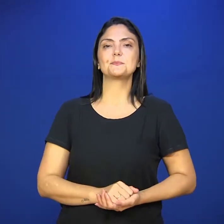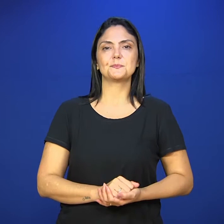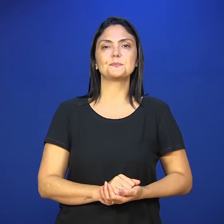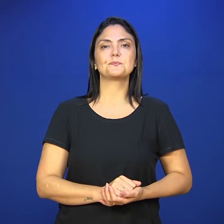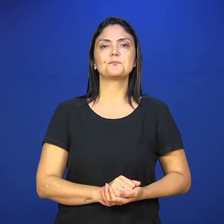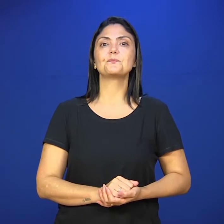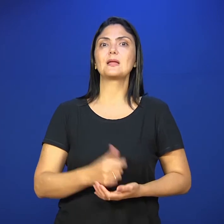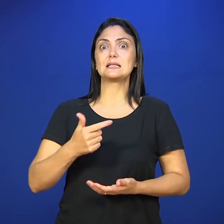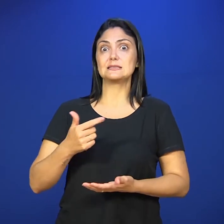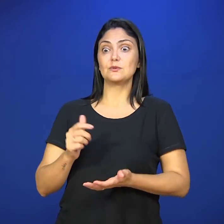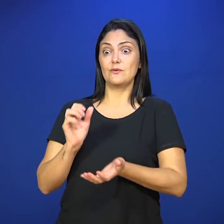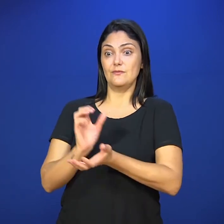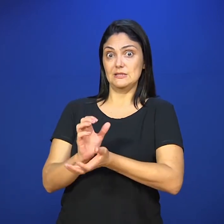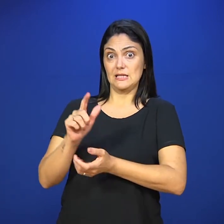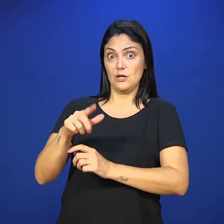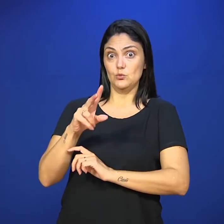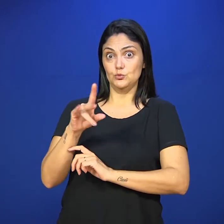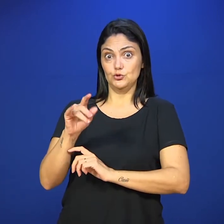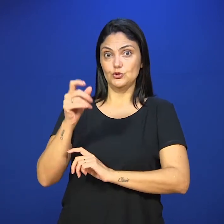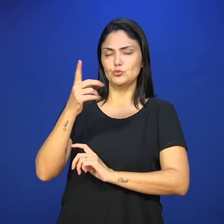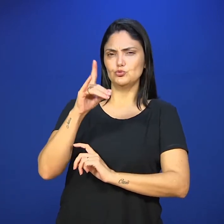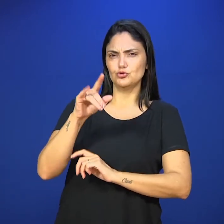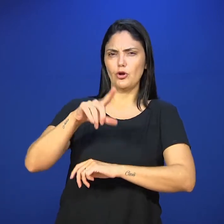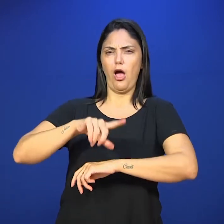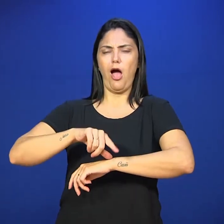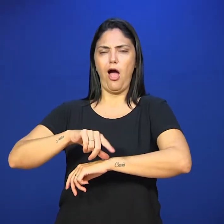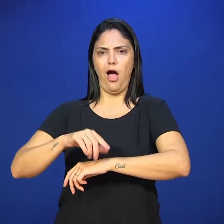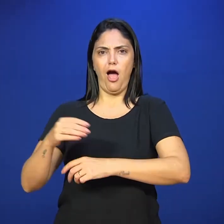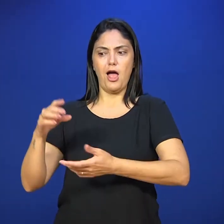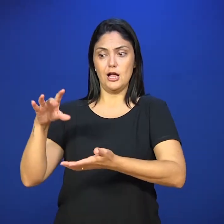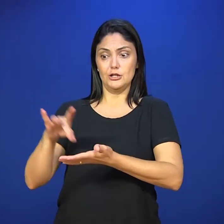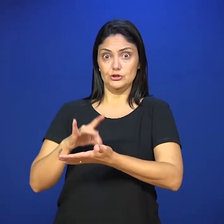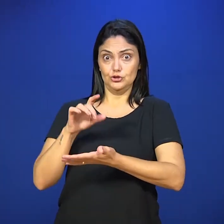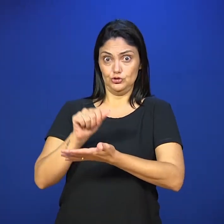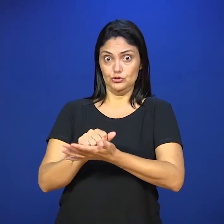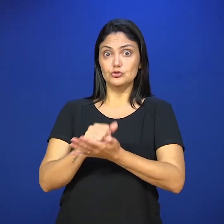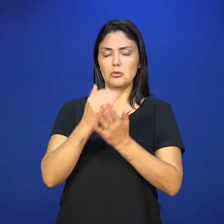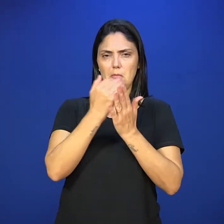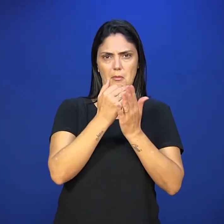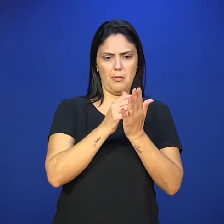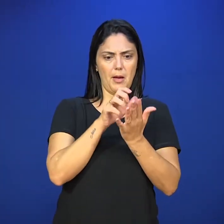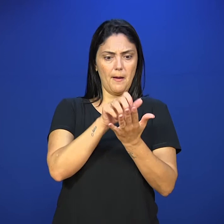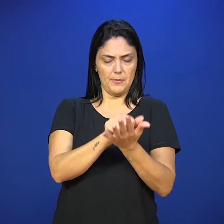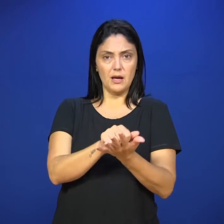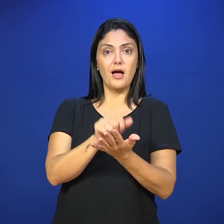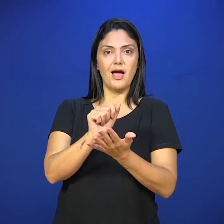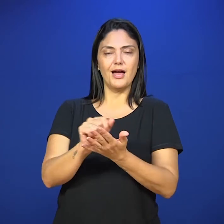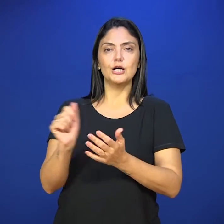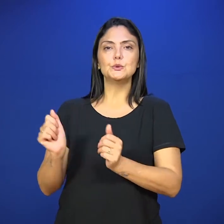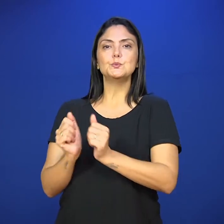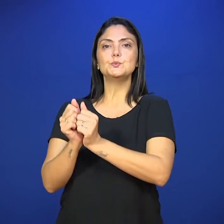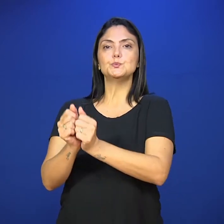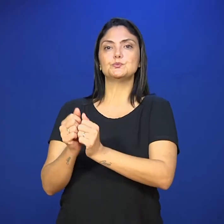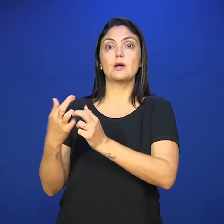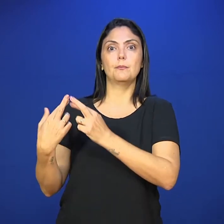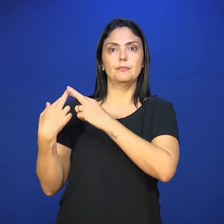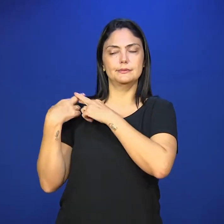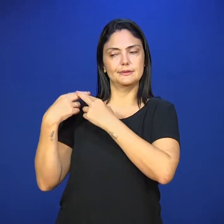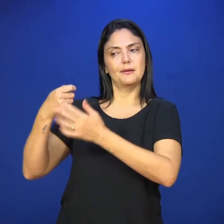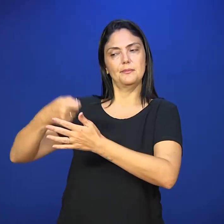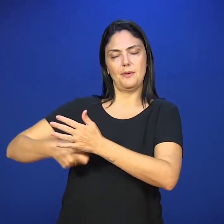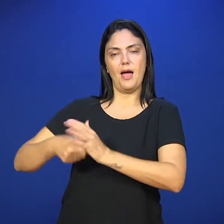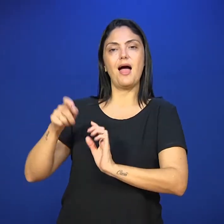Na segunda etapa da matrícula, conforme data e hora do seu agendamento, o candidato e seu fiador coobrigado